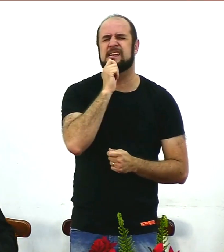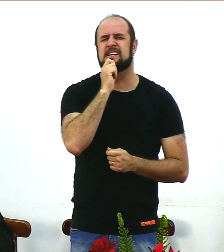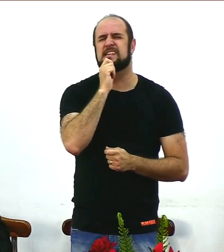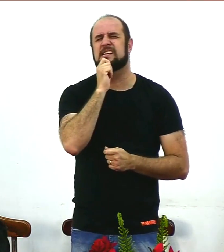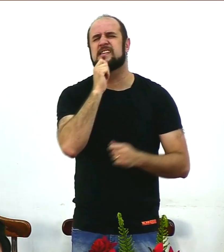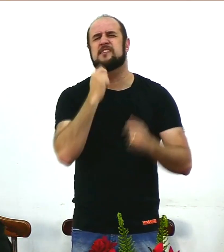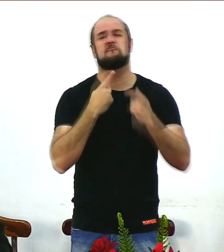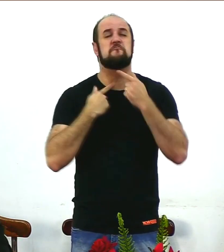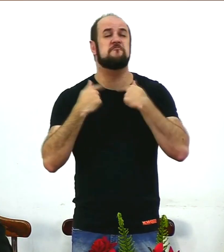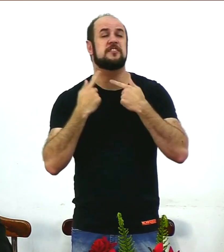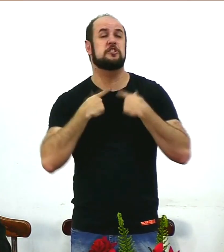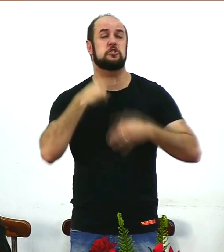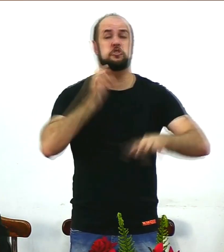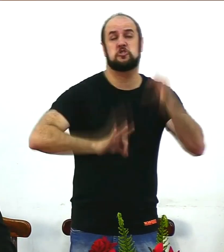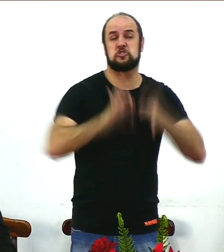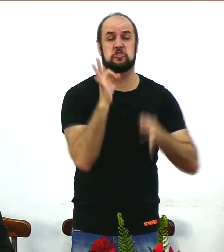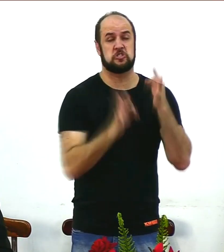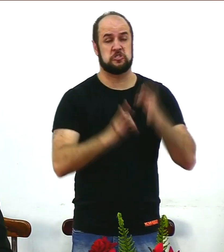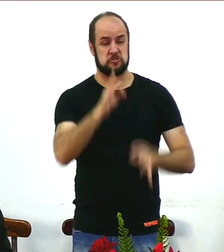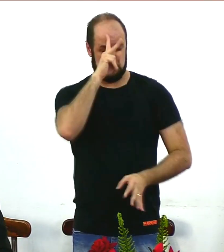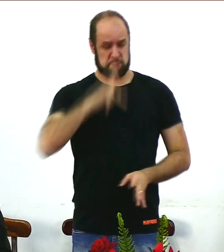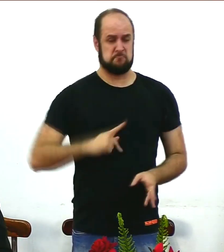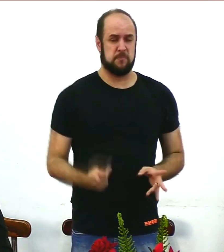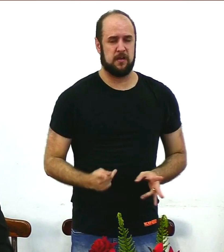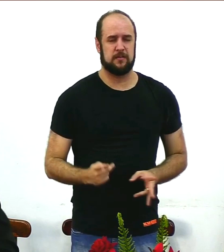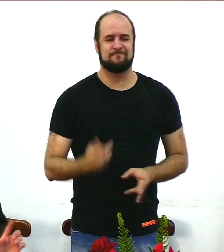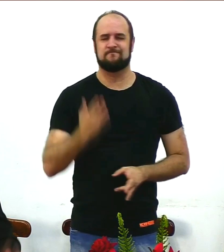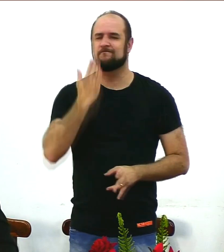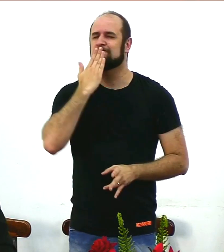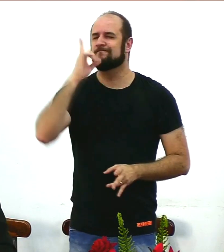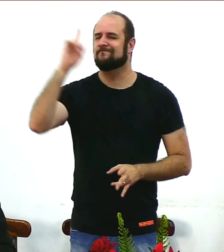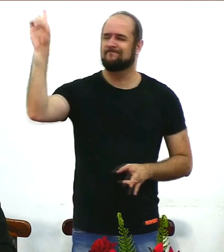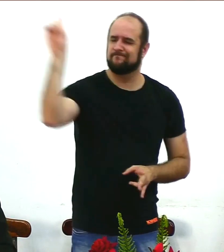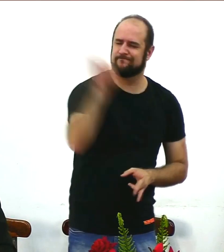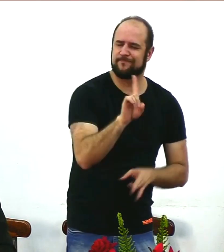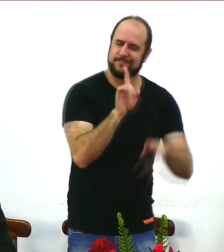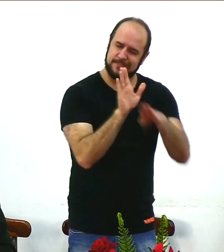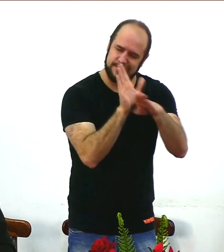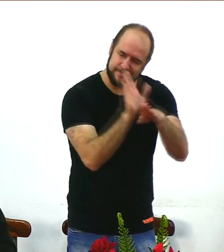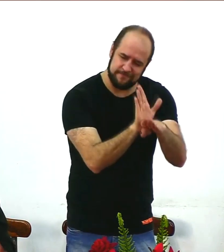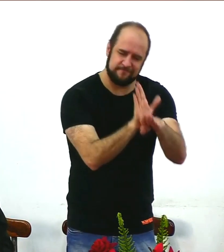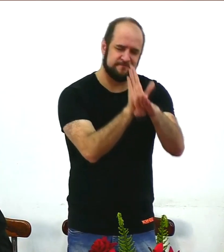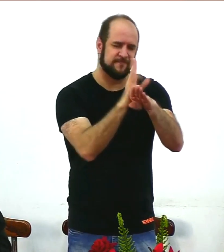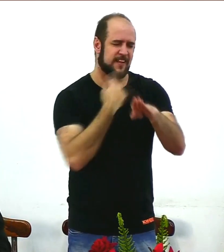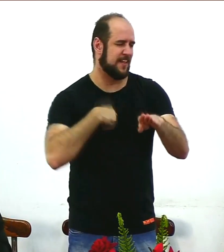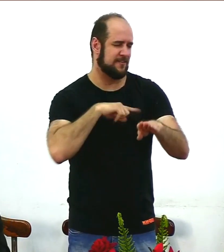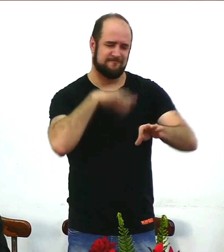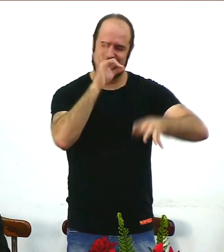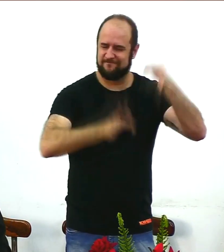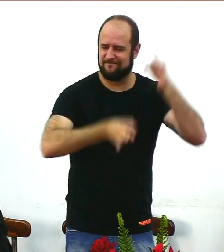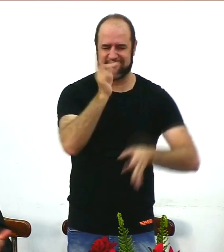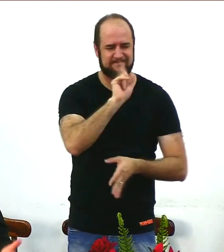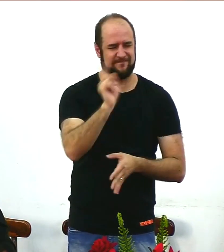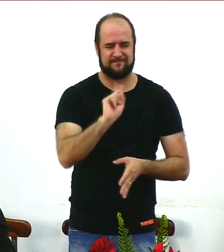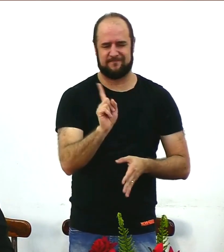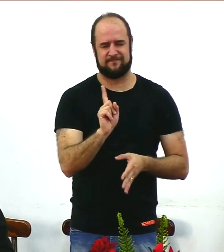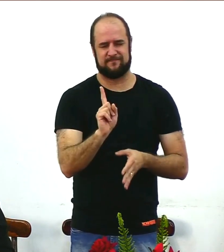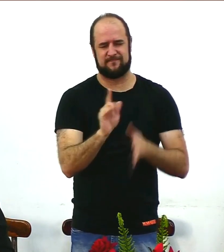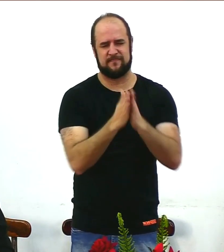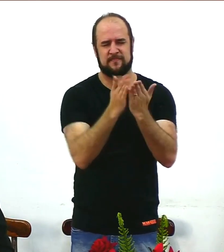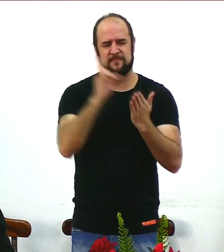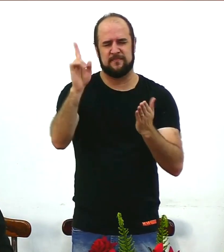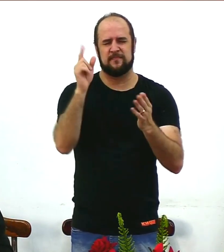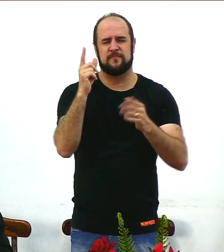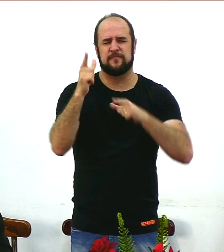podemos viver um momento pensando em outro, temos que viver o que estamos vivendo. Agora, Senhor, trata conosco, aqueles principalmente os que estão